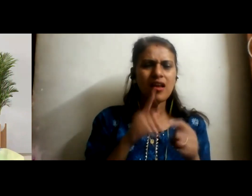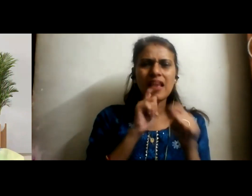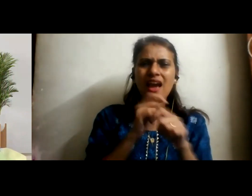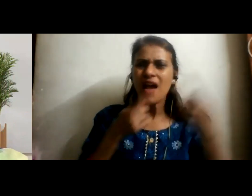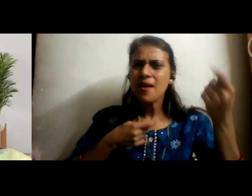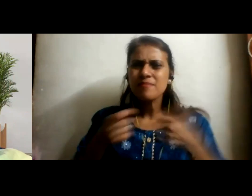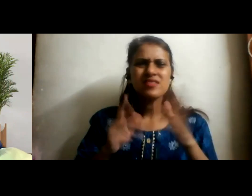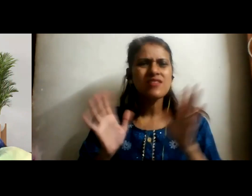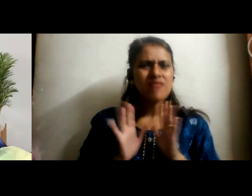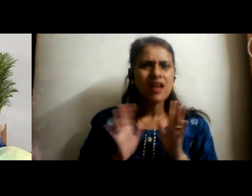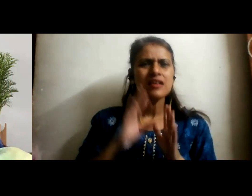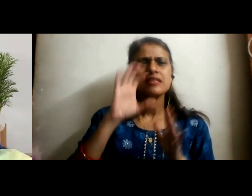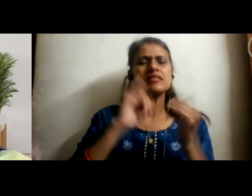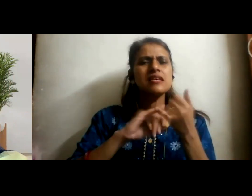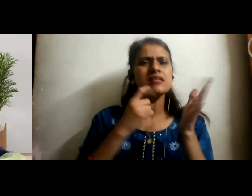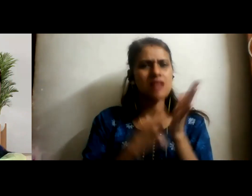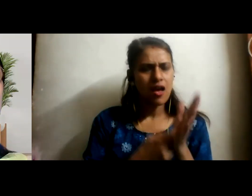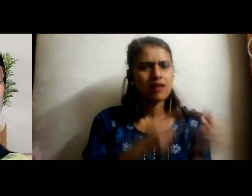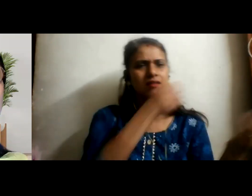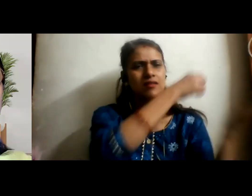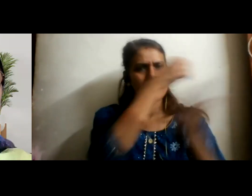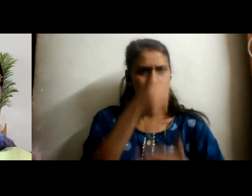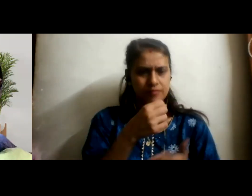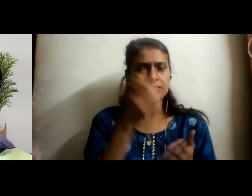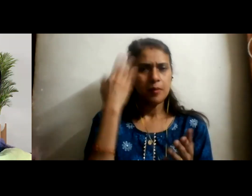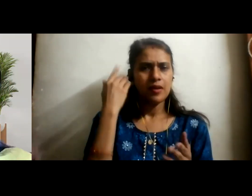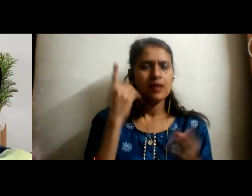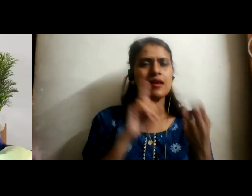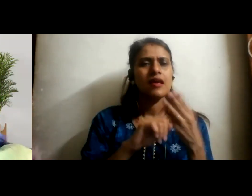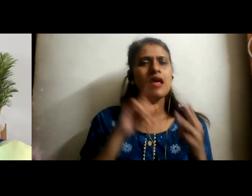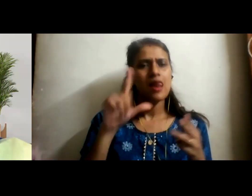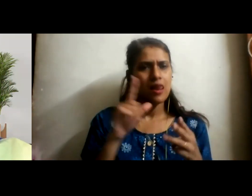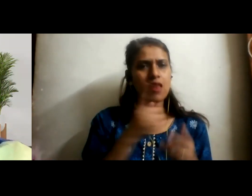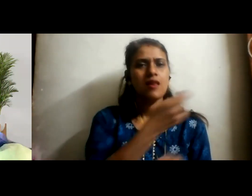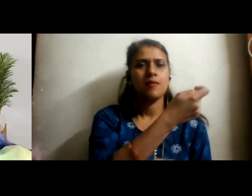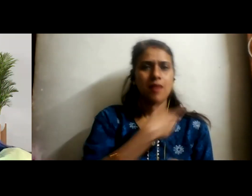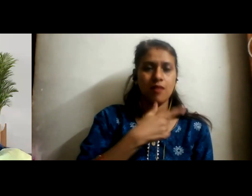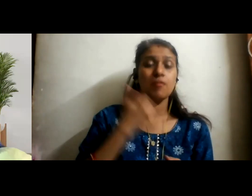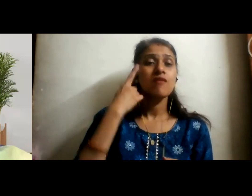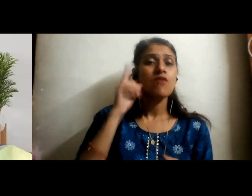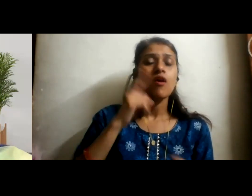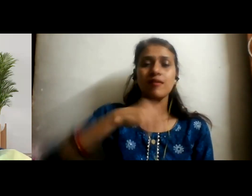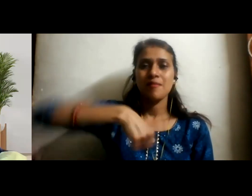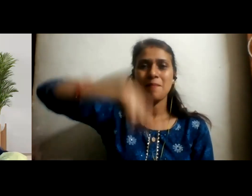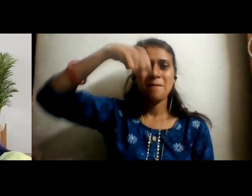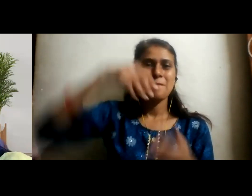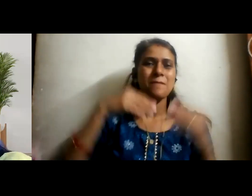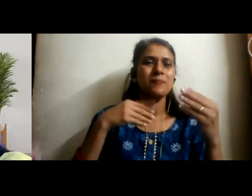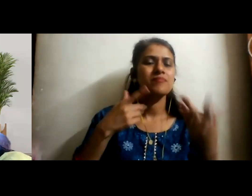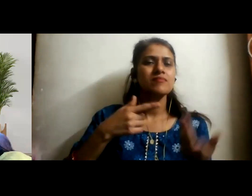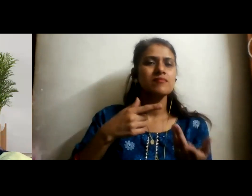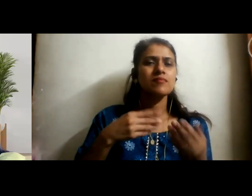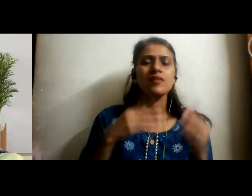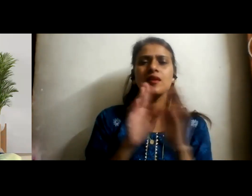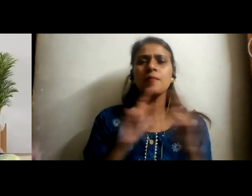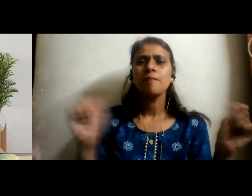भी लो, लाइक जब हम अरुणिम में थे तो EIL ने हमें पेपर बैग फैक्ट्री, अब मुझे फैक्ट्री वैक्ट्री तो आता नहीं